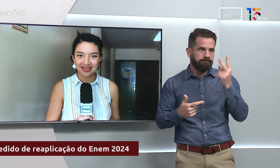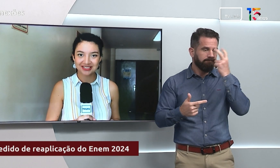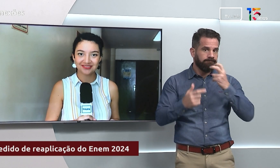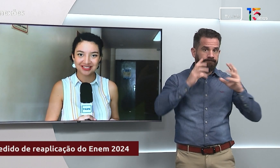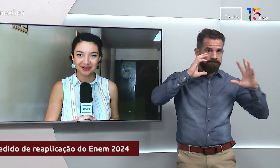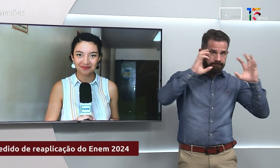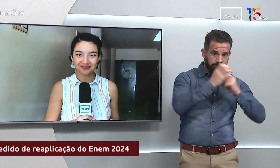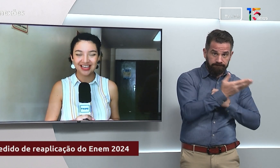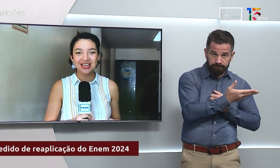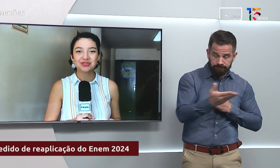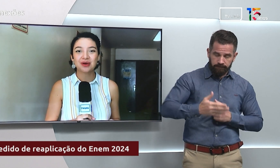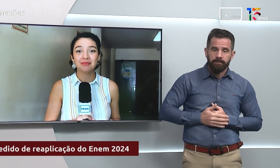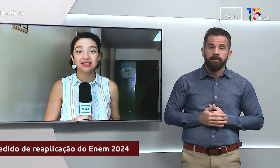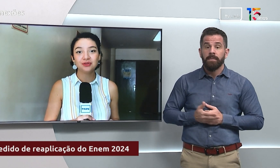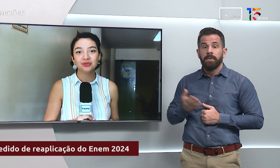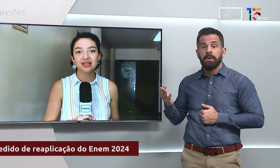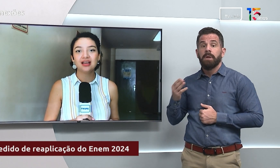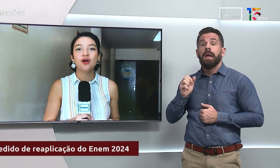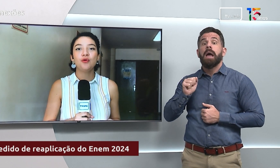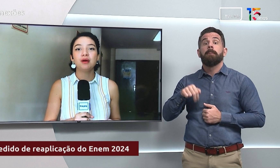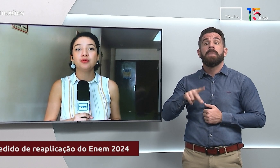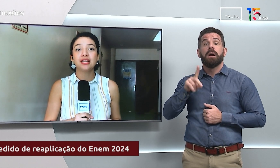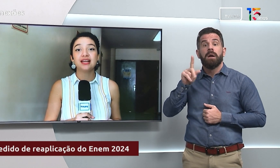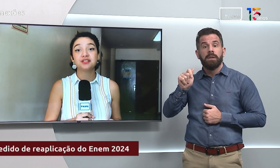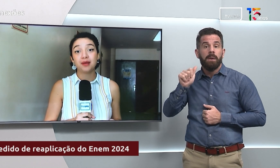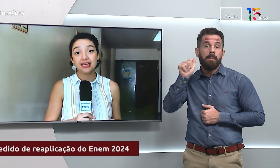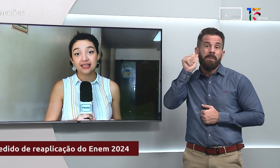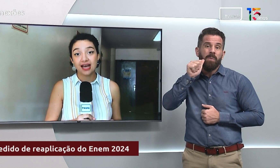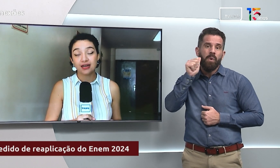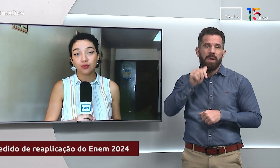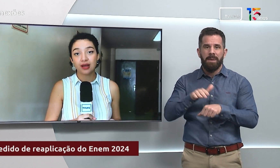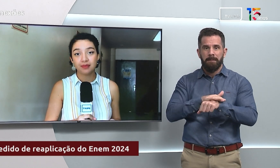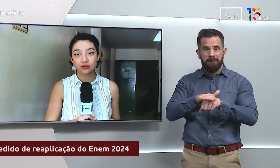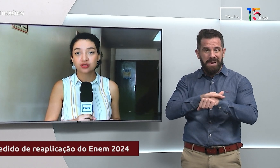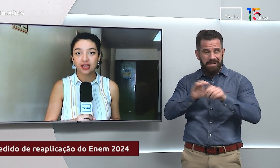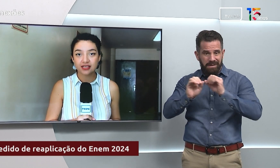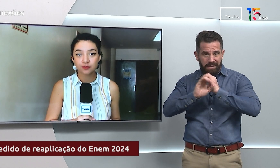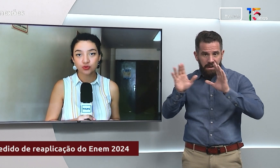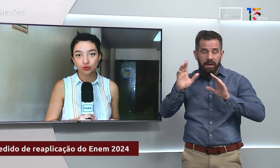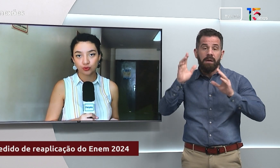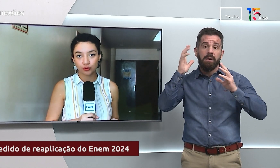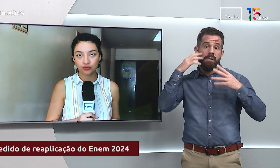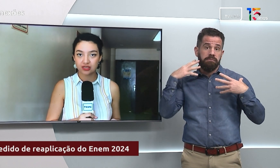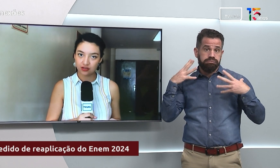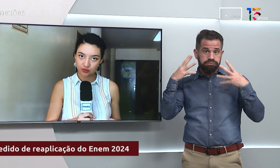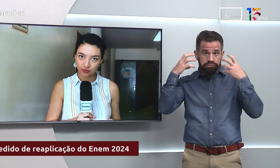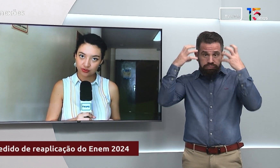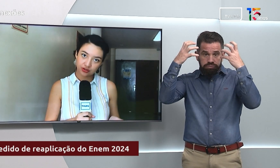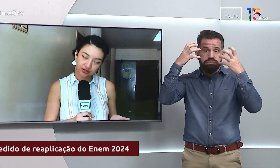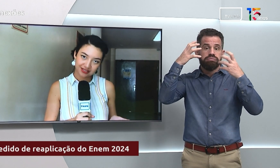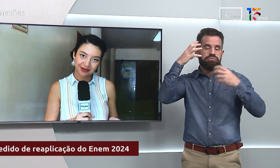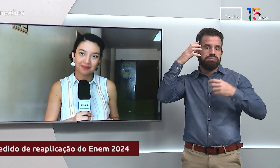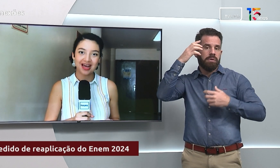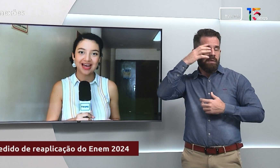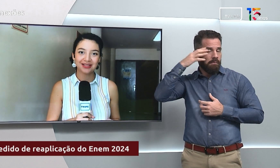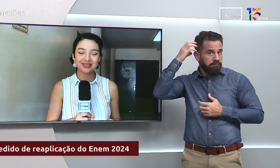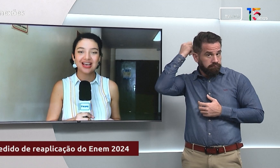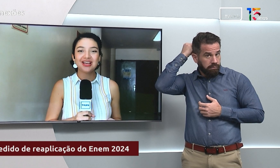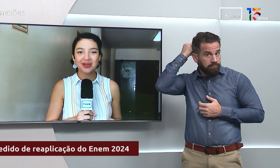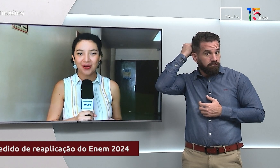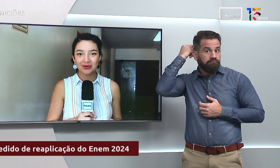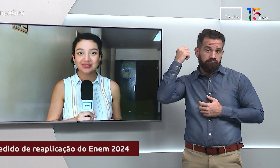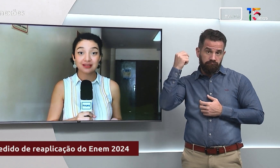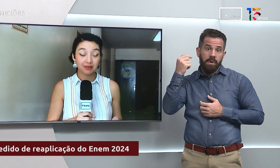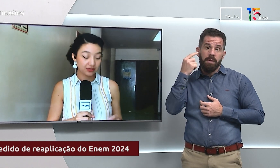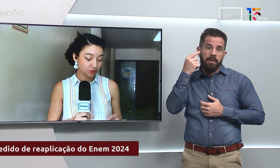de baixa visão. Eu sou a Amanda Dutra, uma mulher de pele clara com cabelos crespos, curtos e escuros, que hoje estão amarrados,